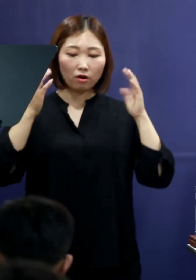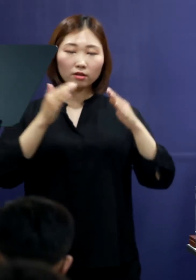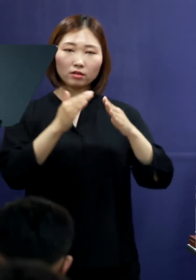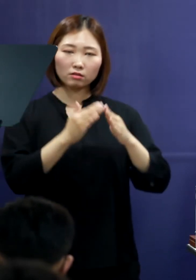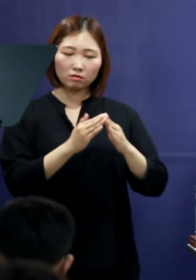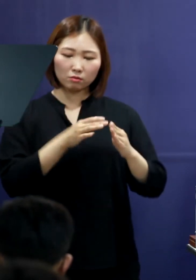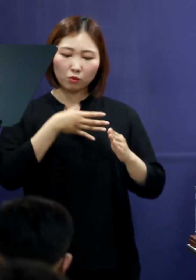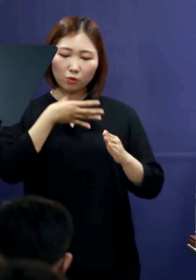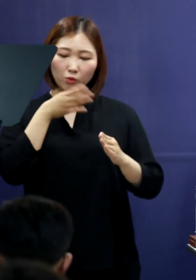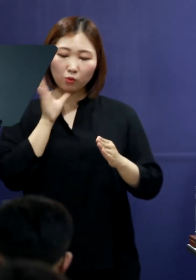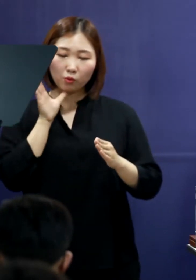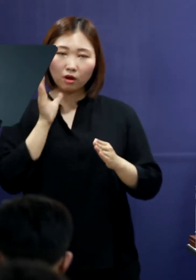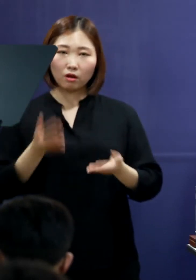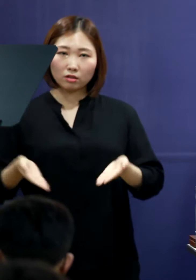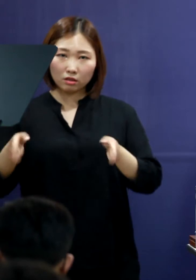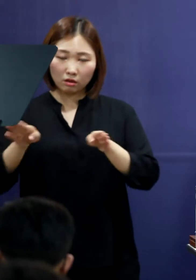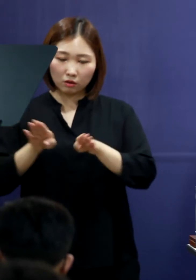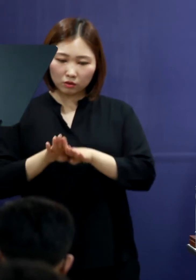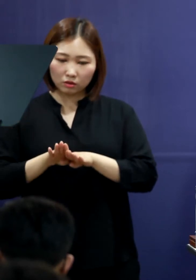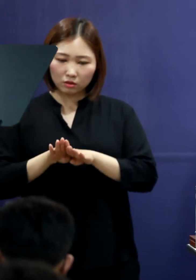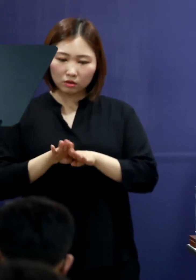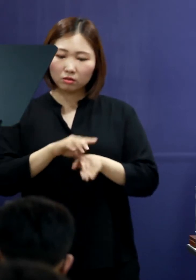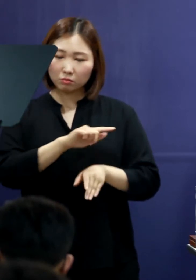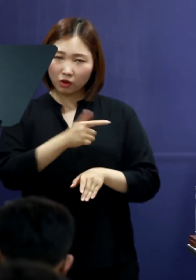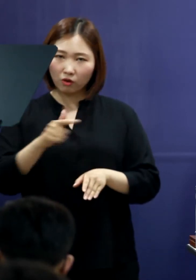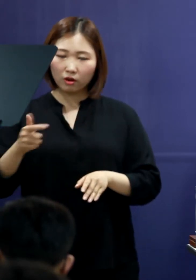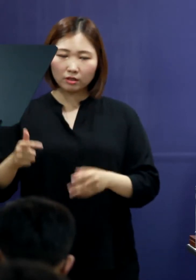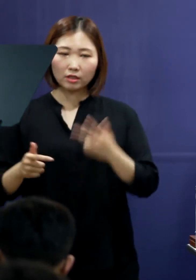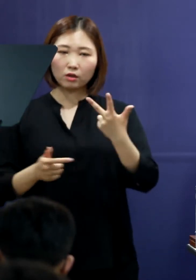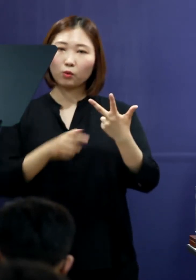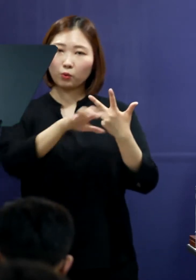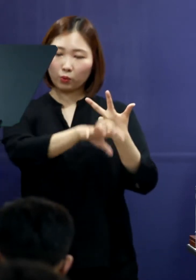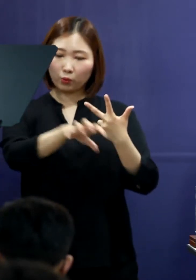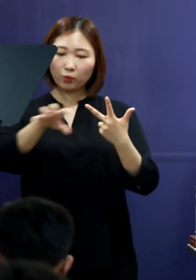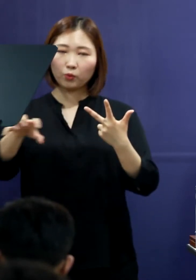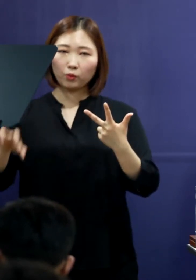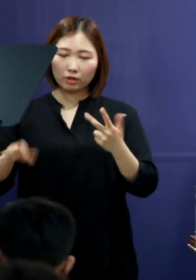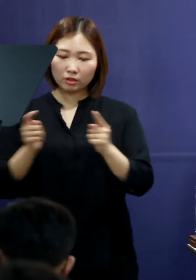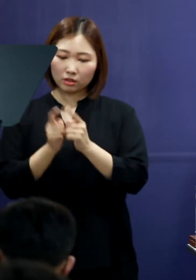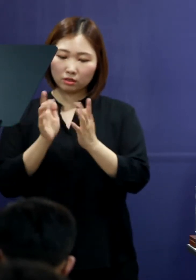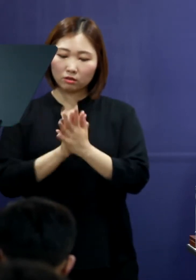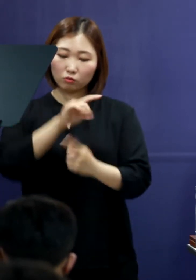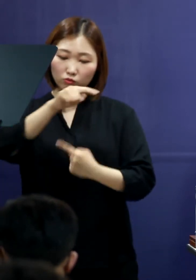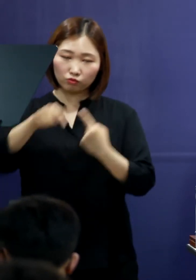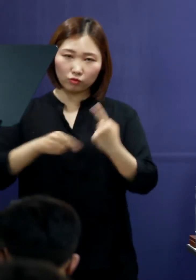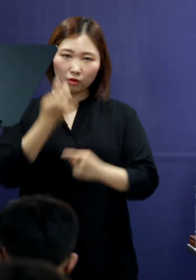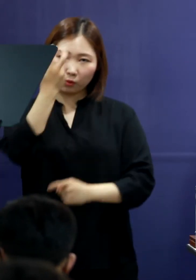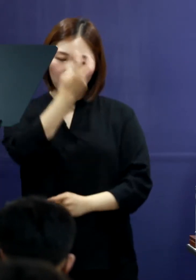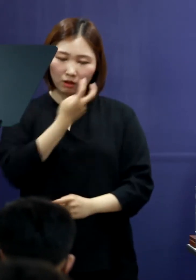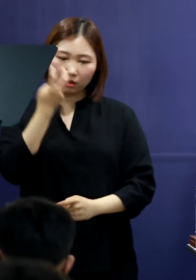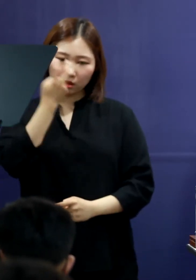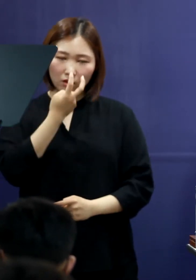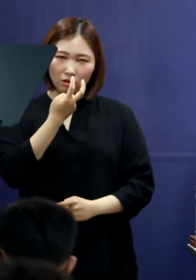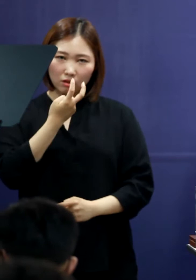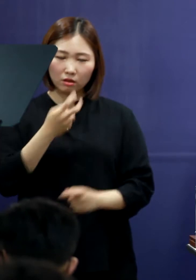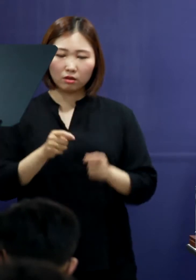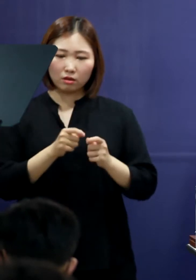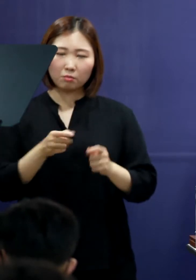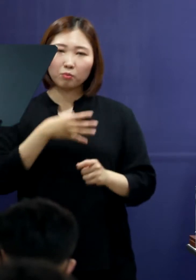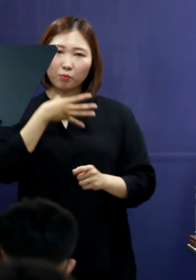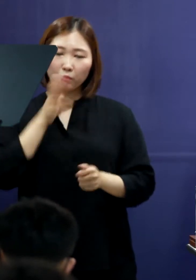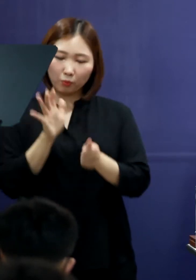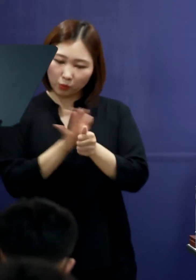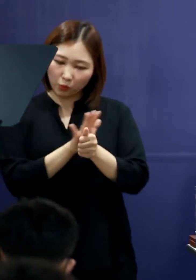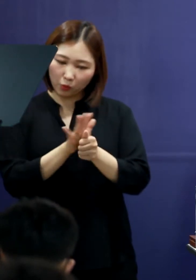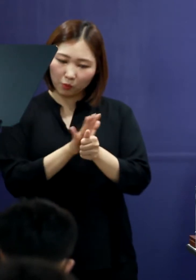어린이집과 요양시설 등 공립시설 7개소를 직접 운영 관리하고 장기 요양, 노인 돌봄 등